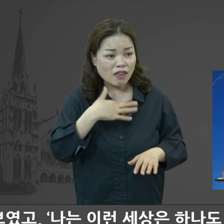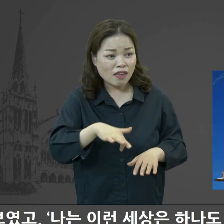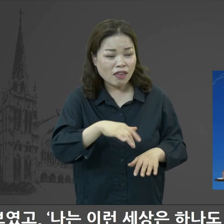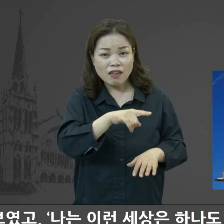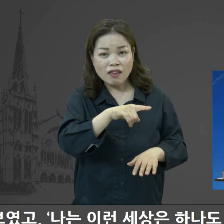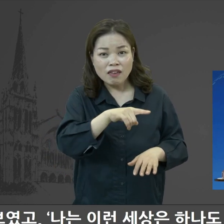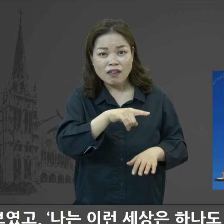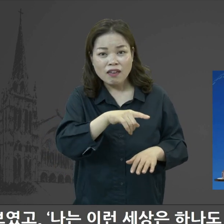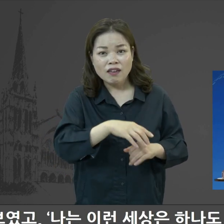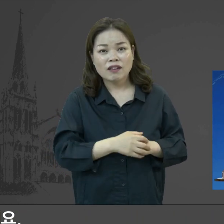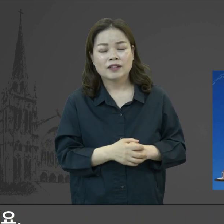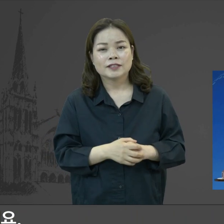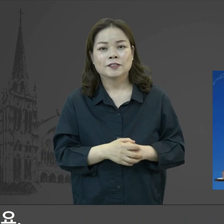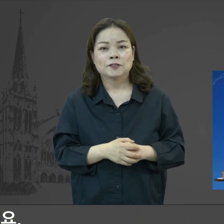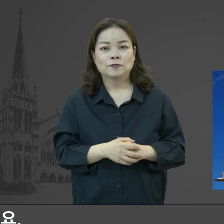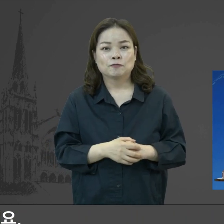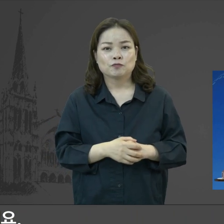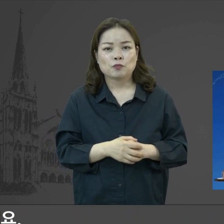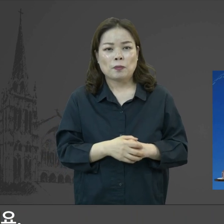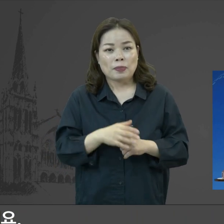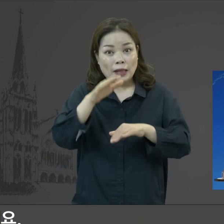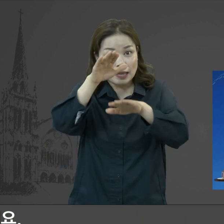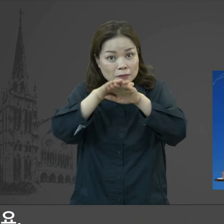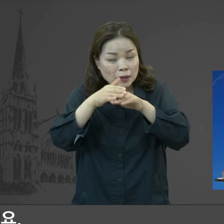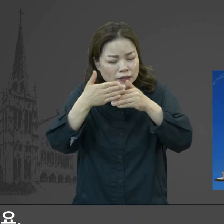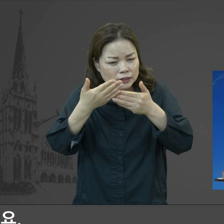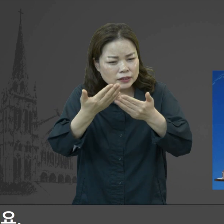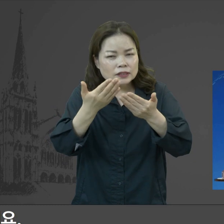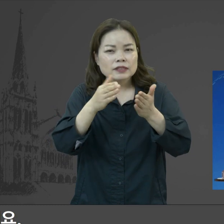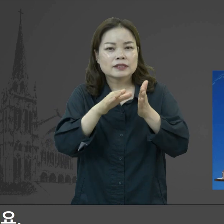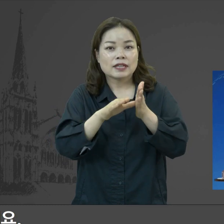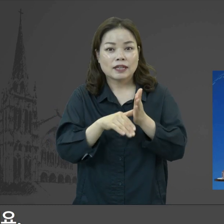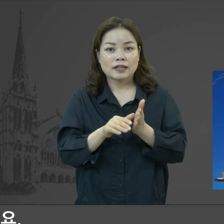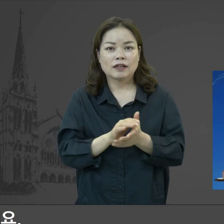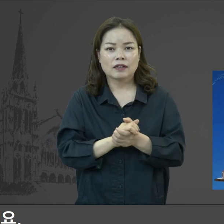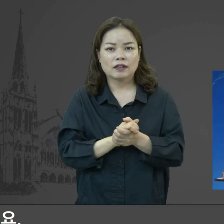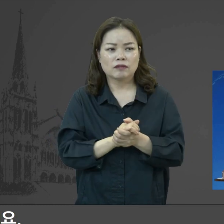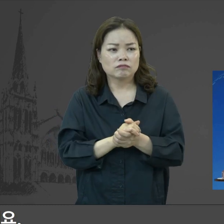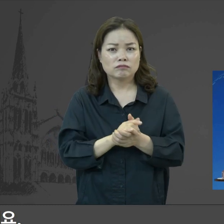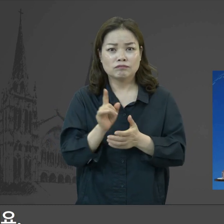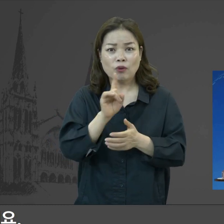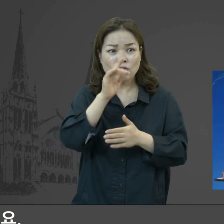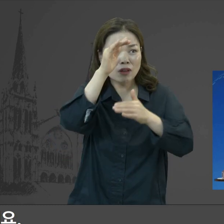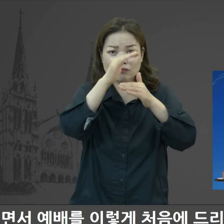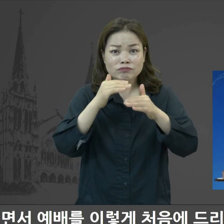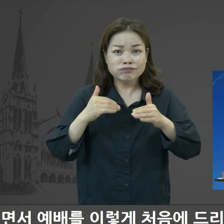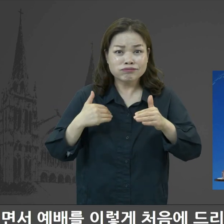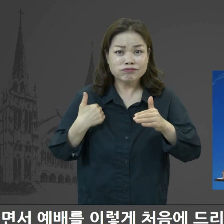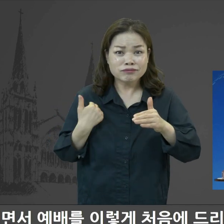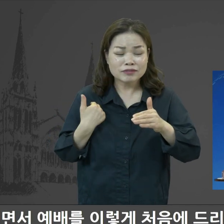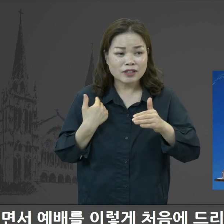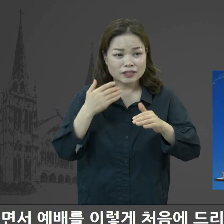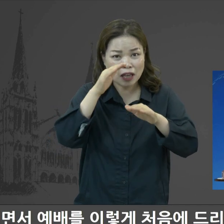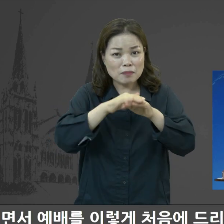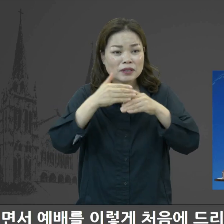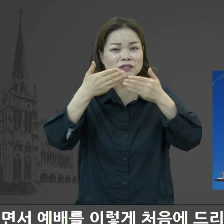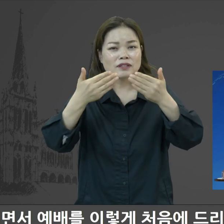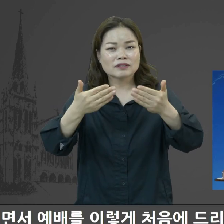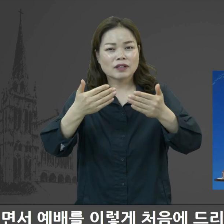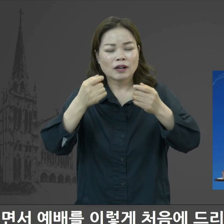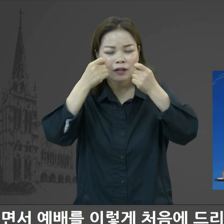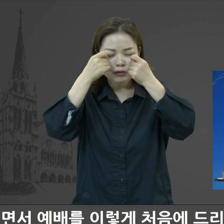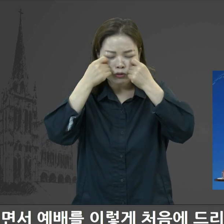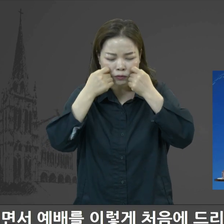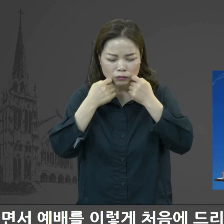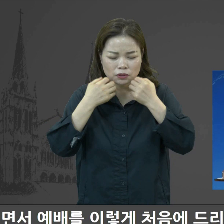거예요. 그러면서 예배를 이렇게 처음에 드리는데 정말 뭔지는 모르는데 그 예배당에 들어갔는데요, 그렇게 자꾸